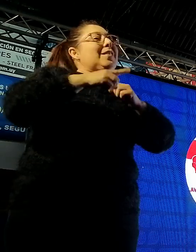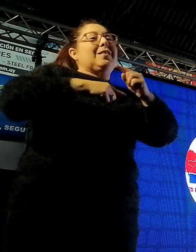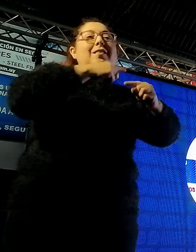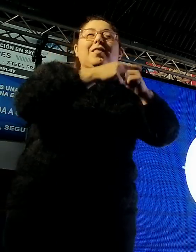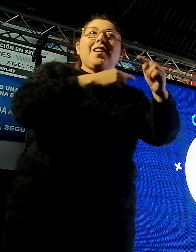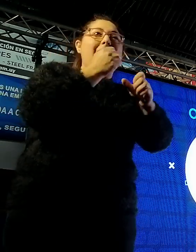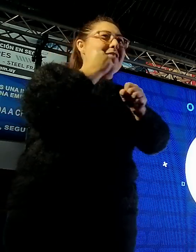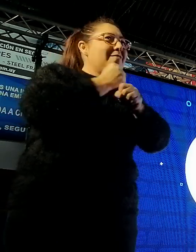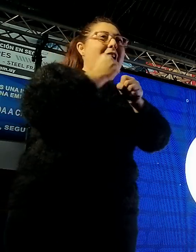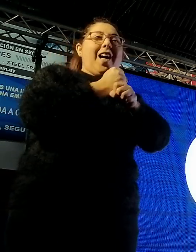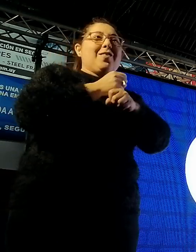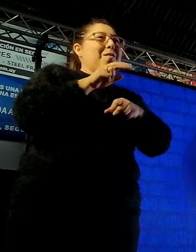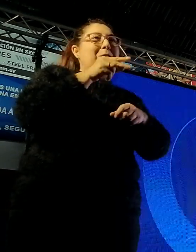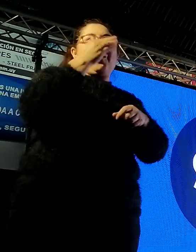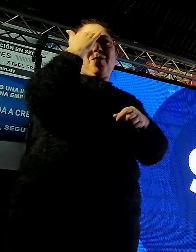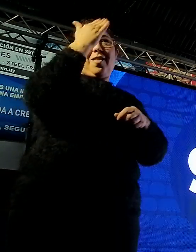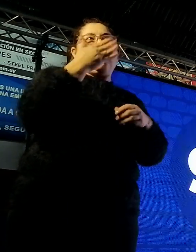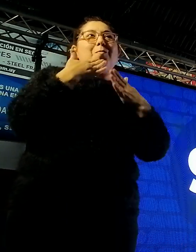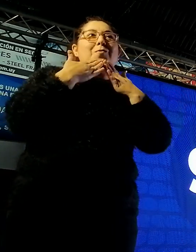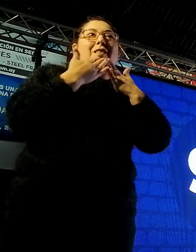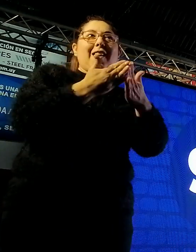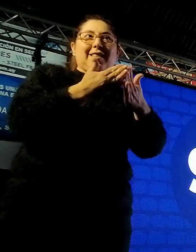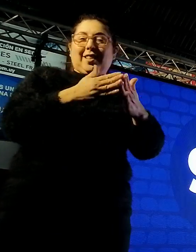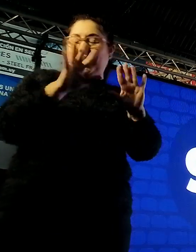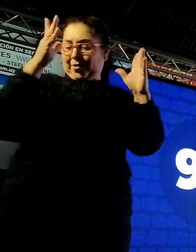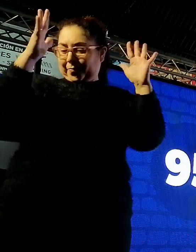del Iber Sereñi Muchas gracias compañeros y compañeras